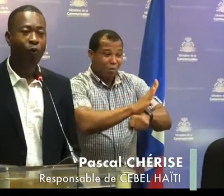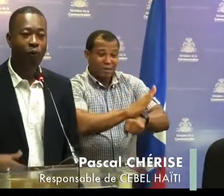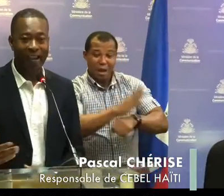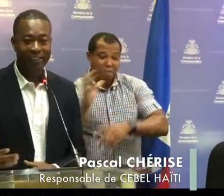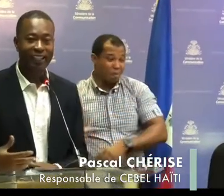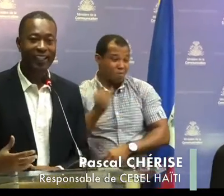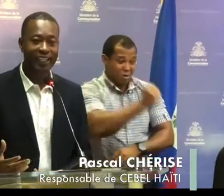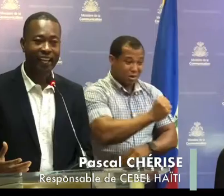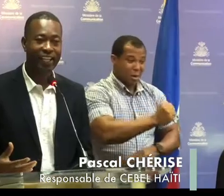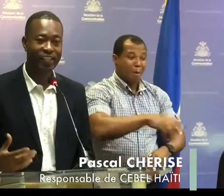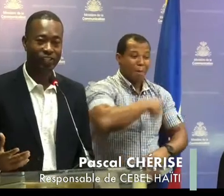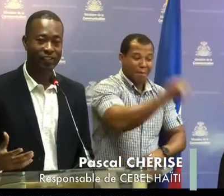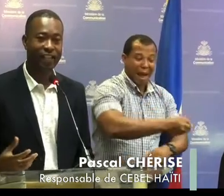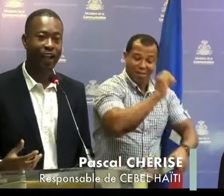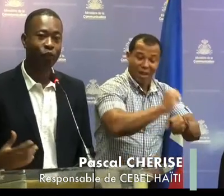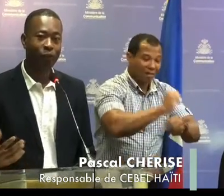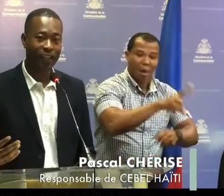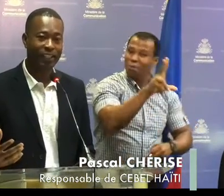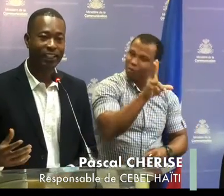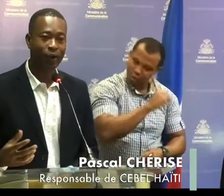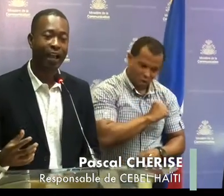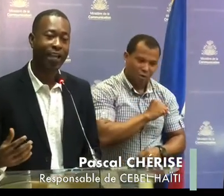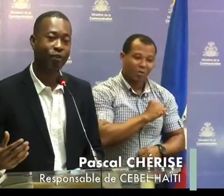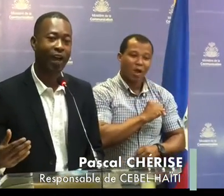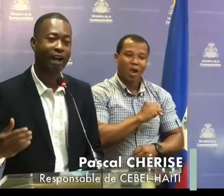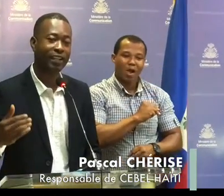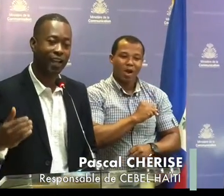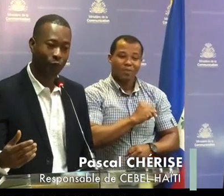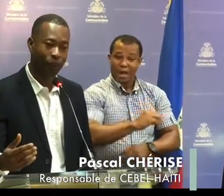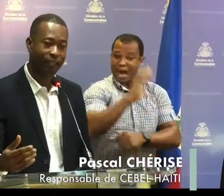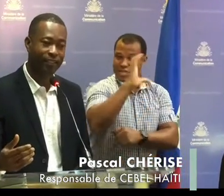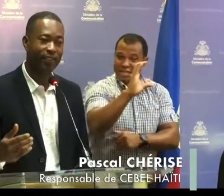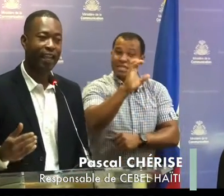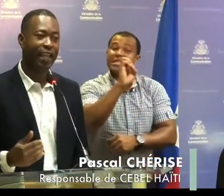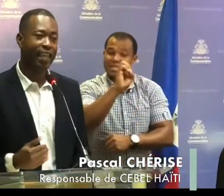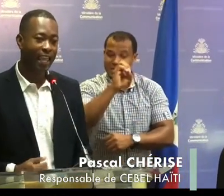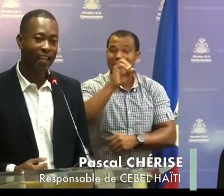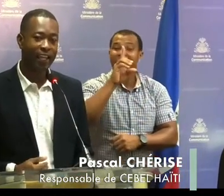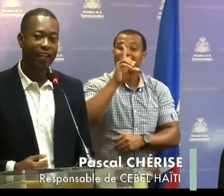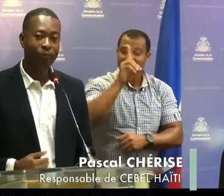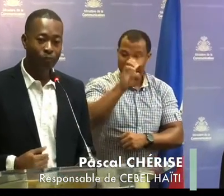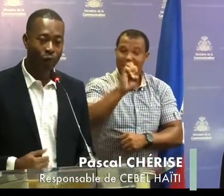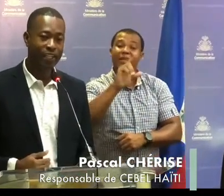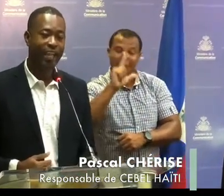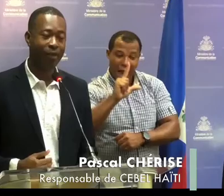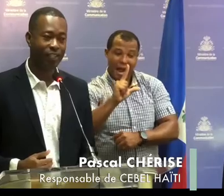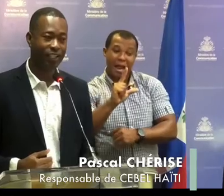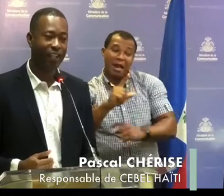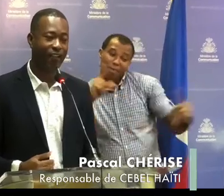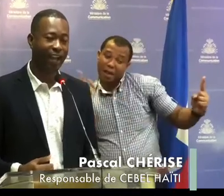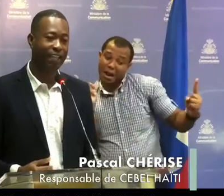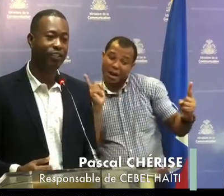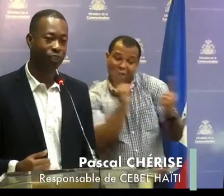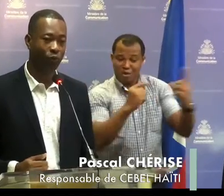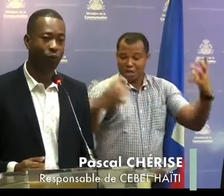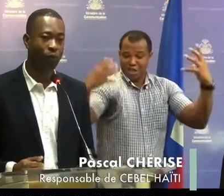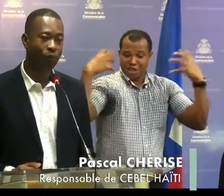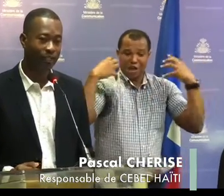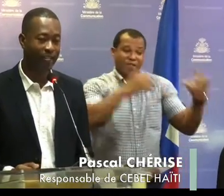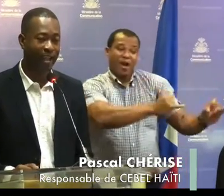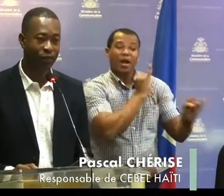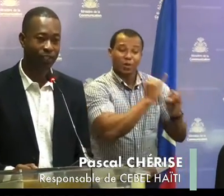nous faciliter l'échange ça, nous faciliter relation entre entreprise et monde qui a cherché travail,